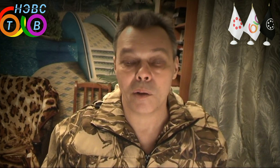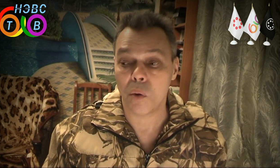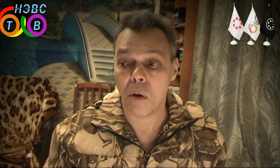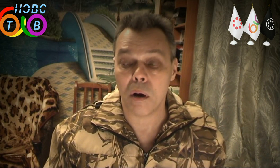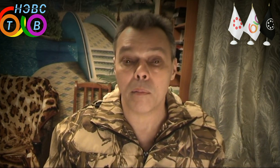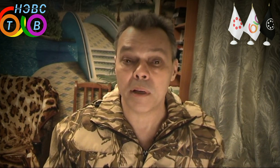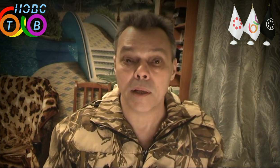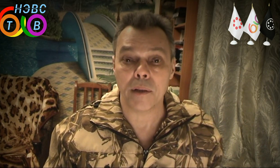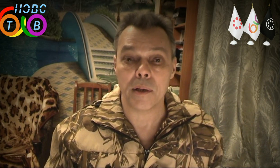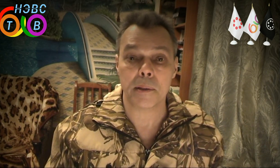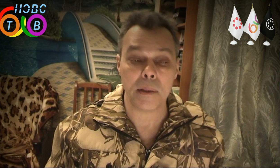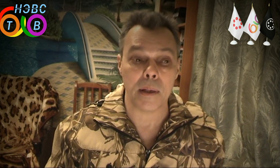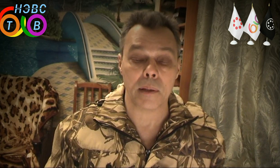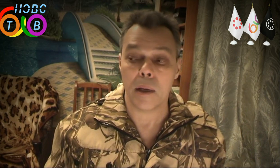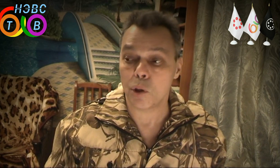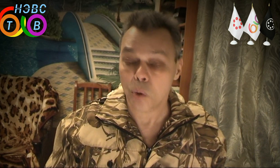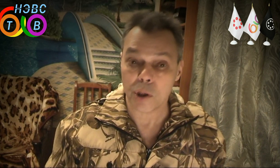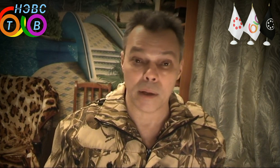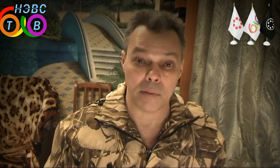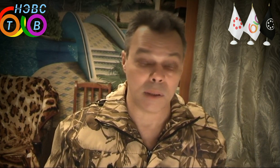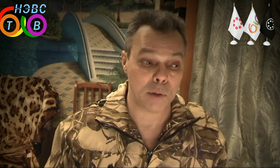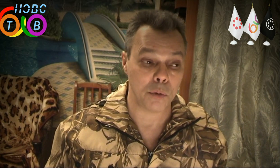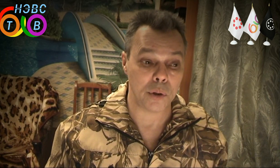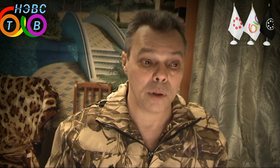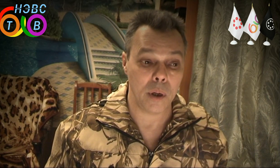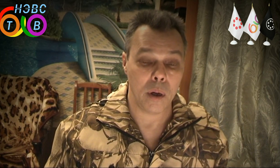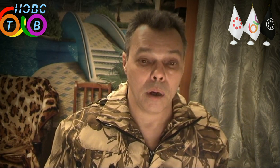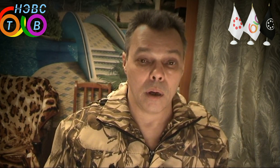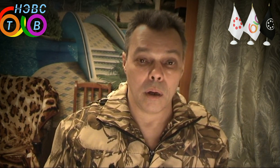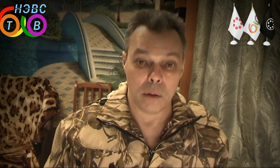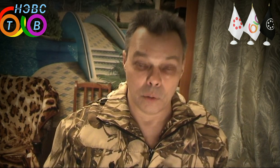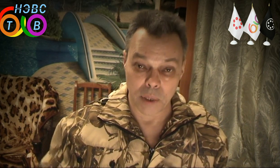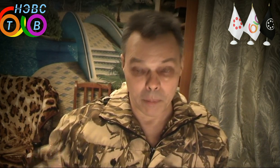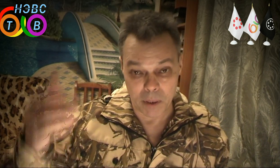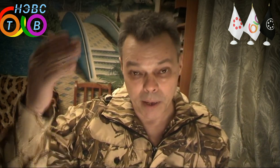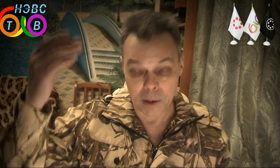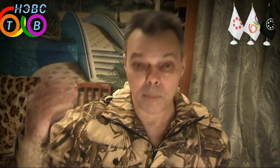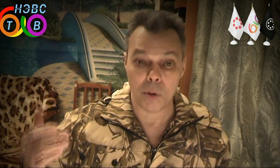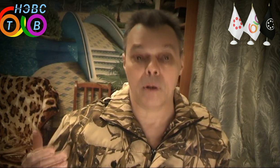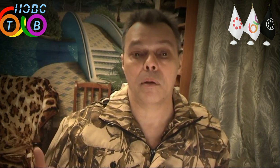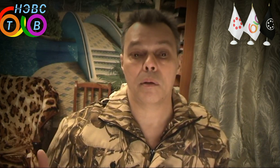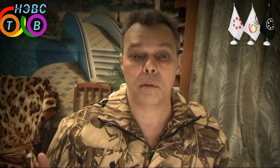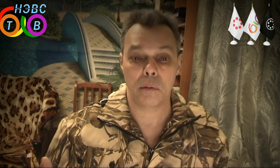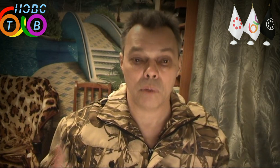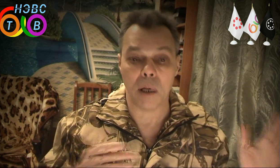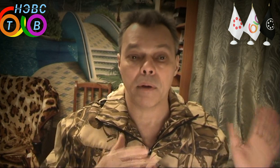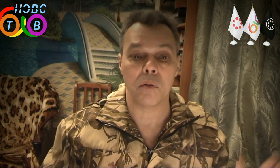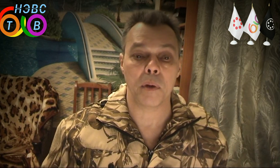но энергетически нет. И что ожидать в этом случае? Ну, сами понимаете, ребенок, ну, я говорил в